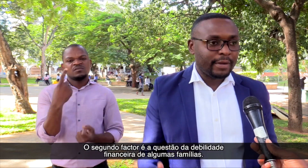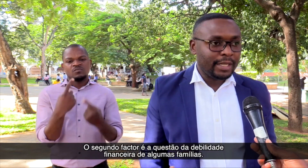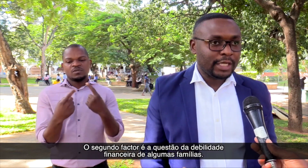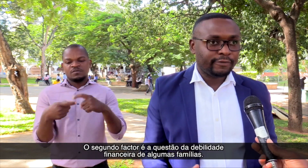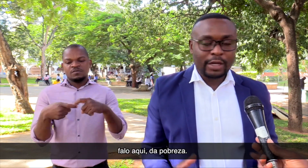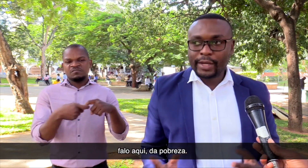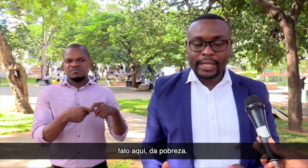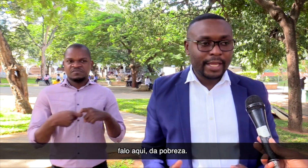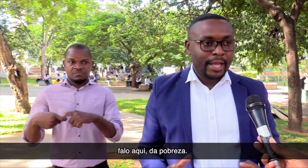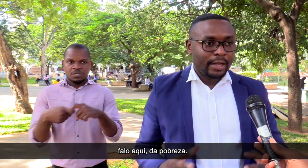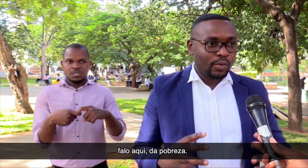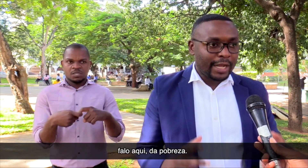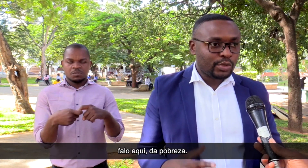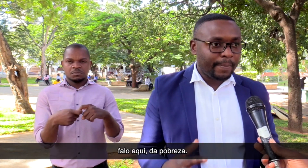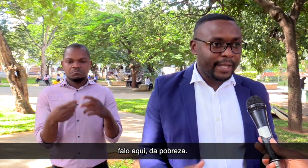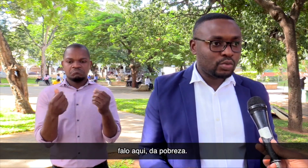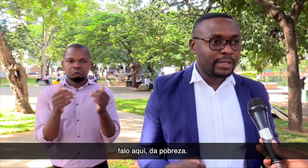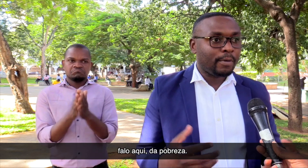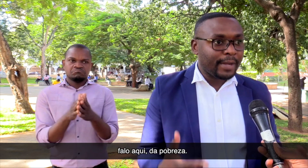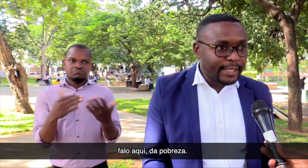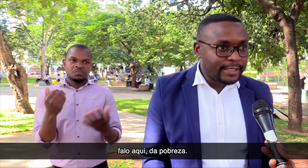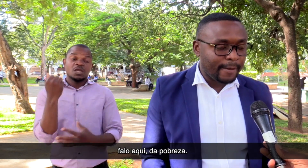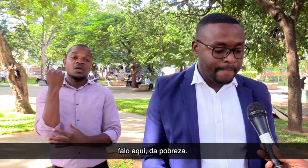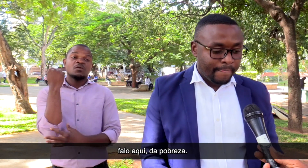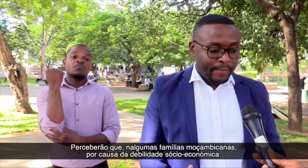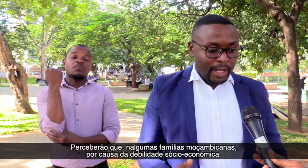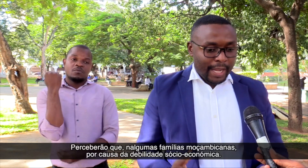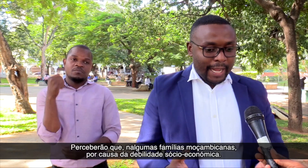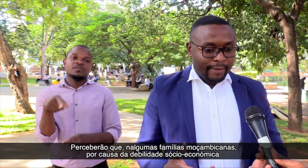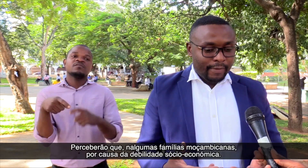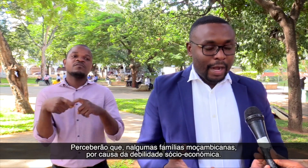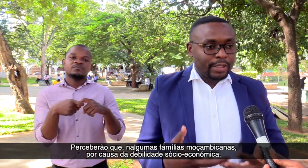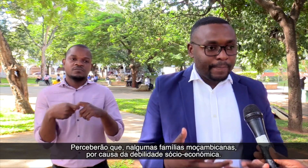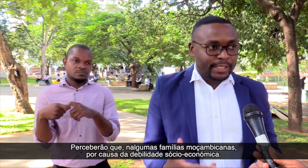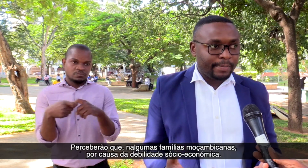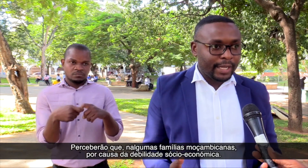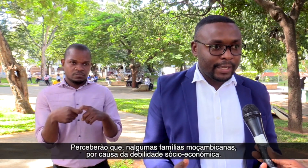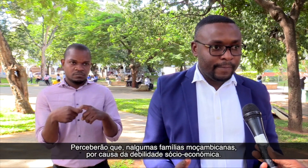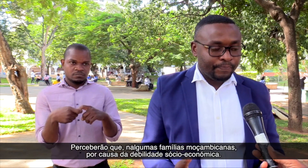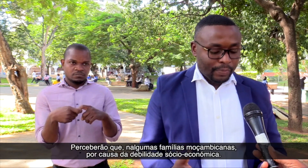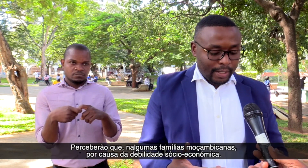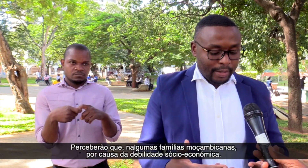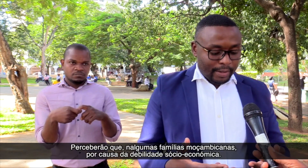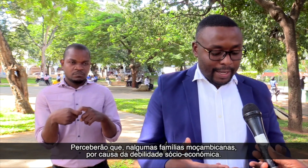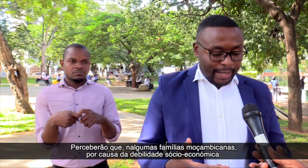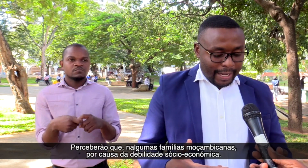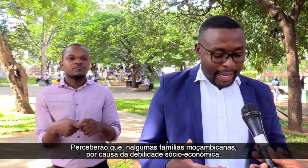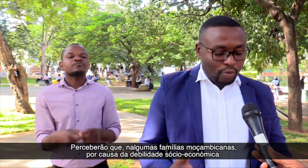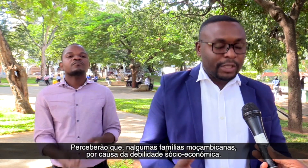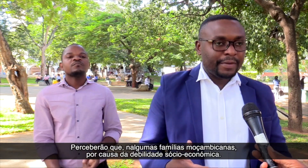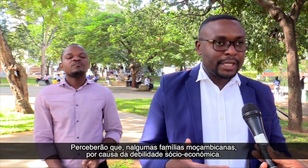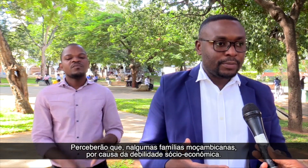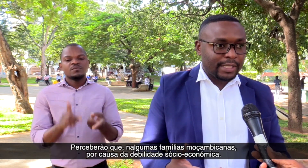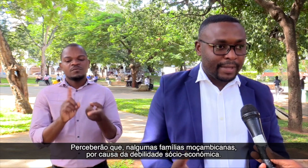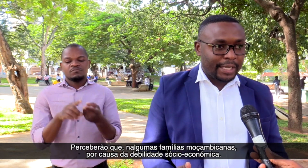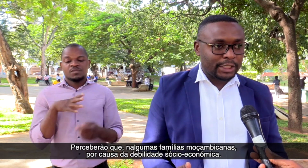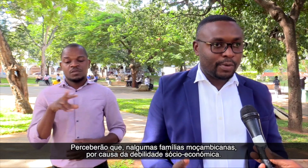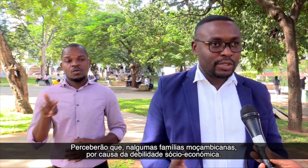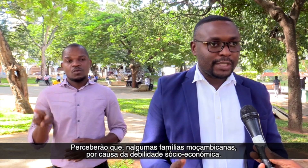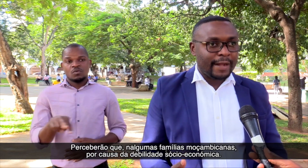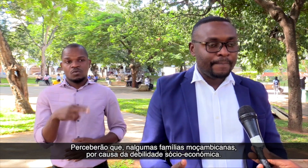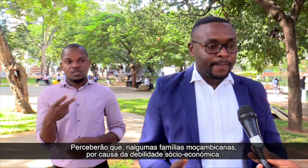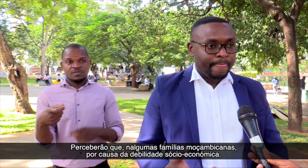algumas famílias. Falo aqui no caso do apreço da pobreza. Ao de perceber que algumas famílias